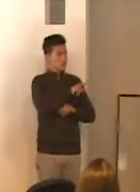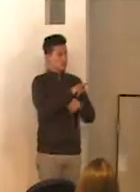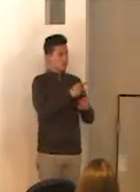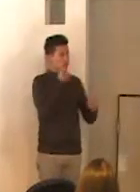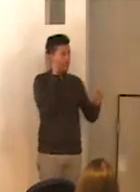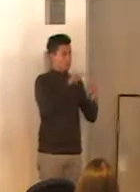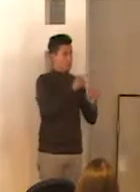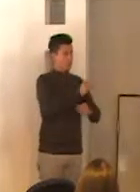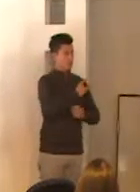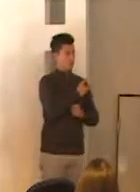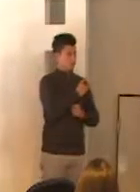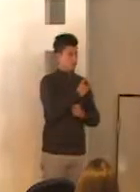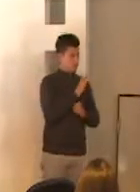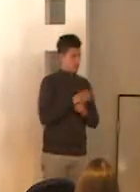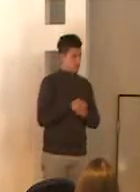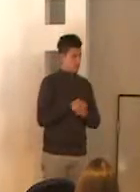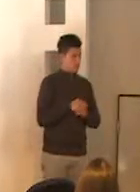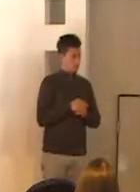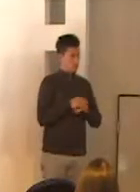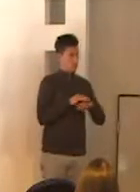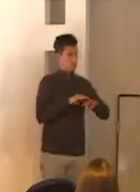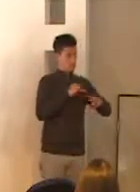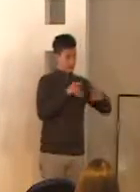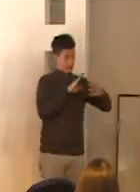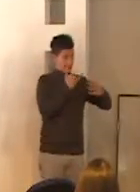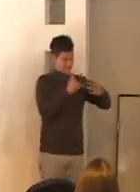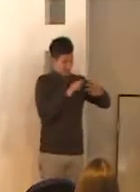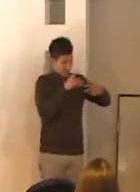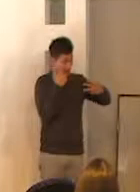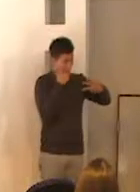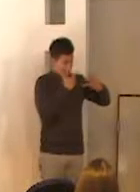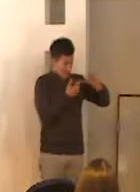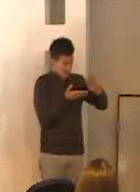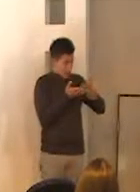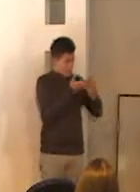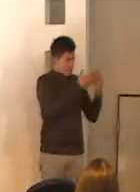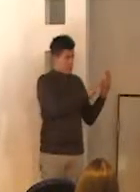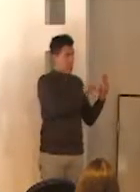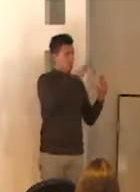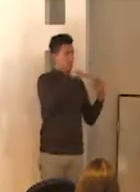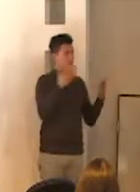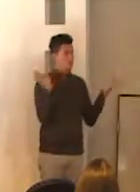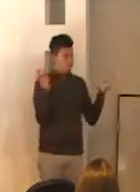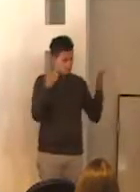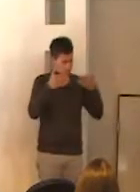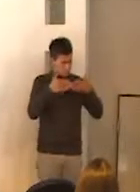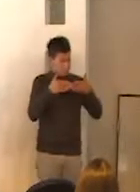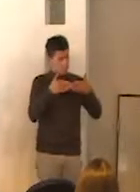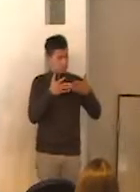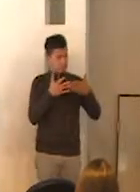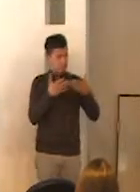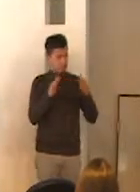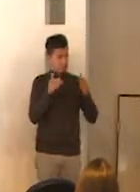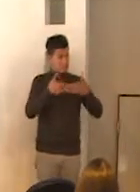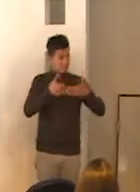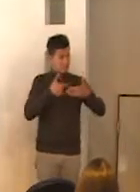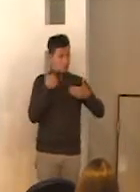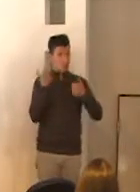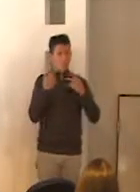luego dar paso a un cierre en el que pues vamos a mirar cuáles son